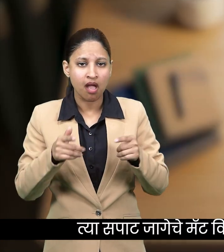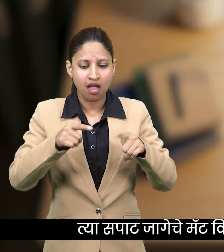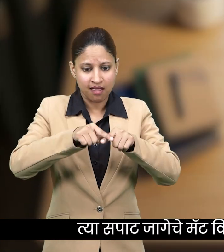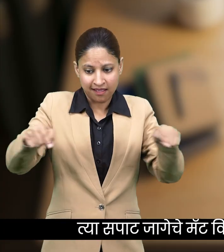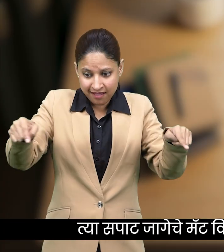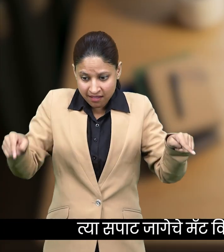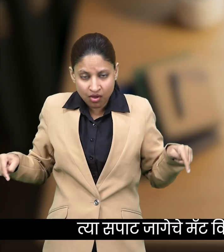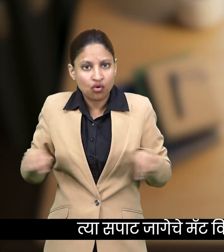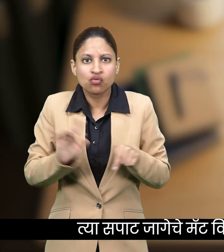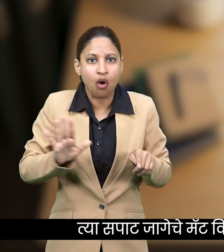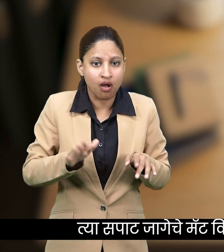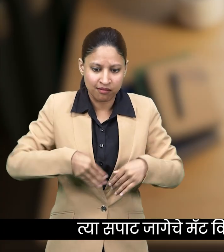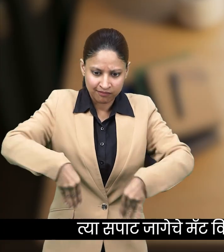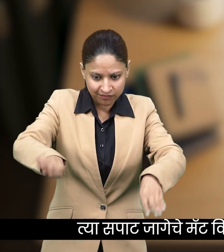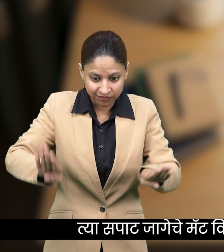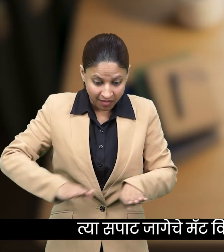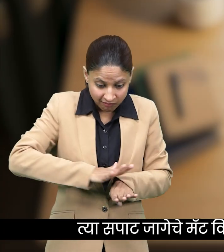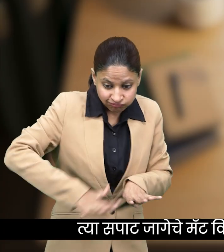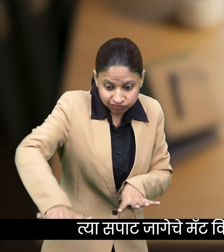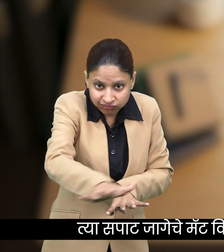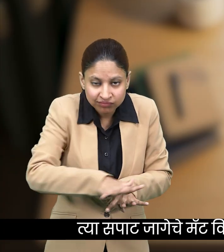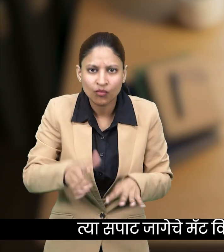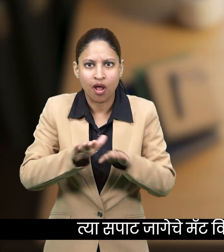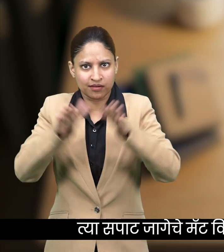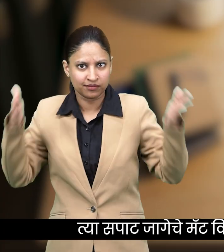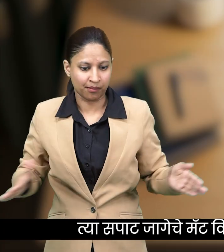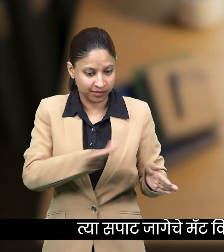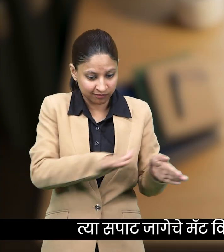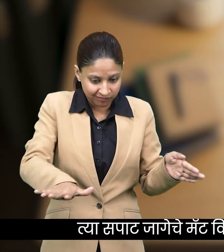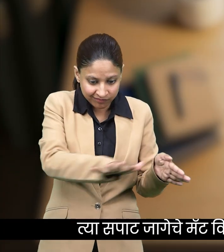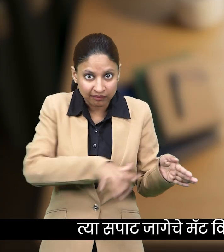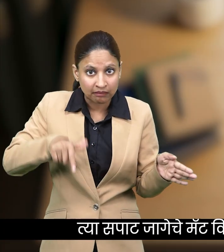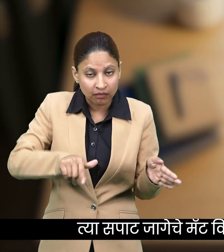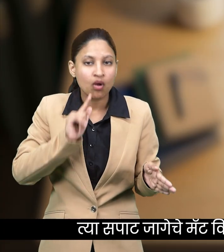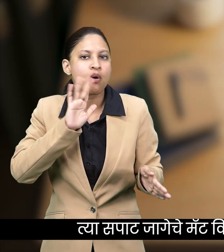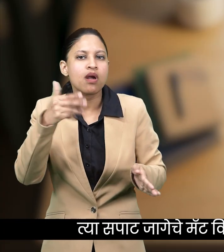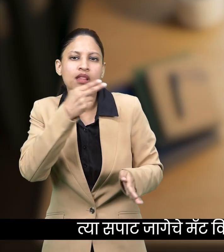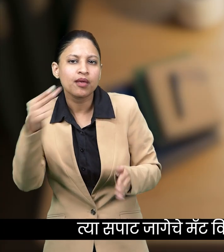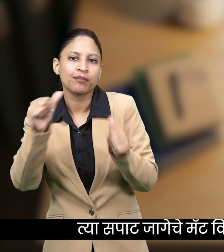त्या सपाट जागेवर मॅट किंवा टेबल व्यापते त्याला आपण क्षेत्रफळ म्हणतो.